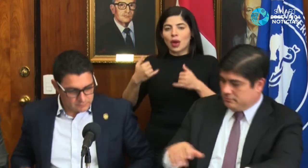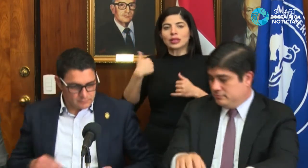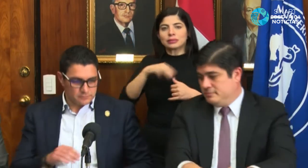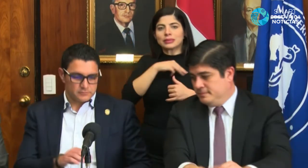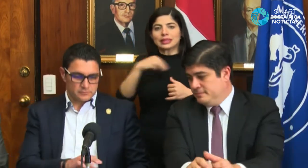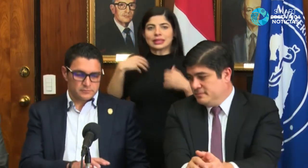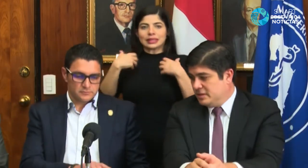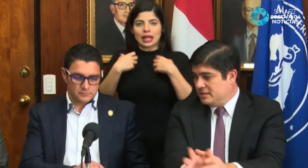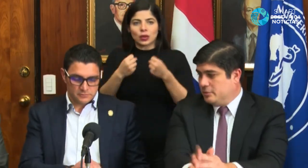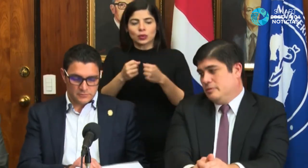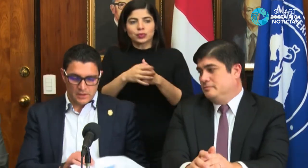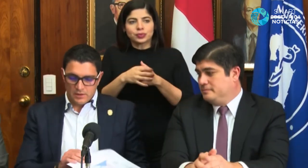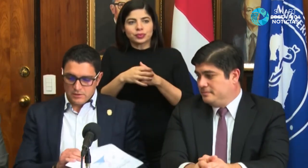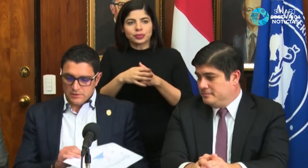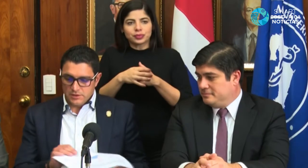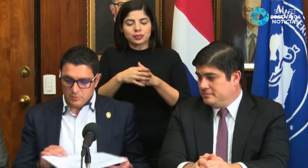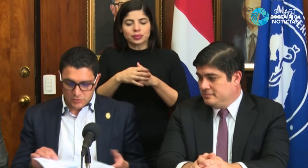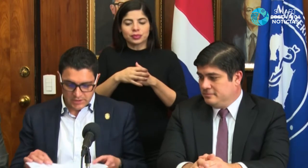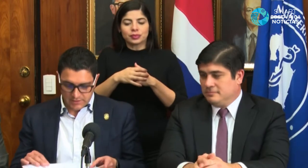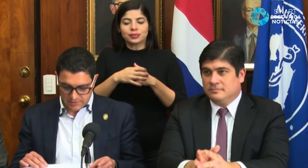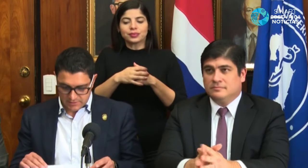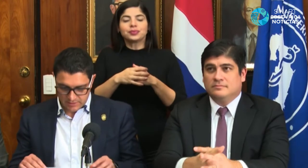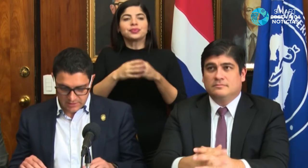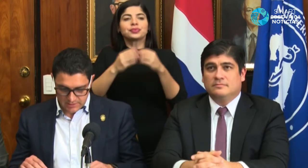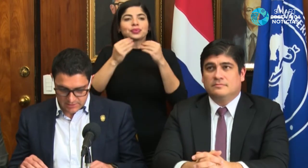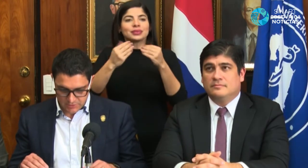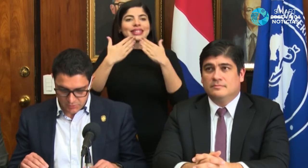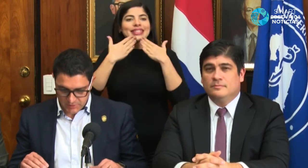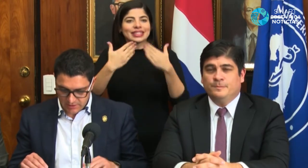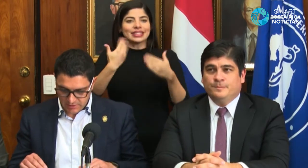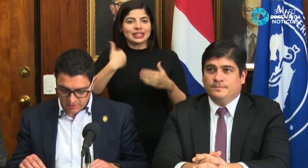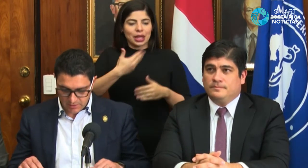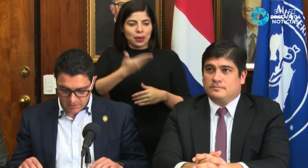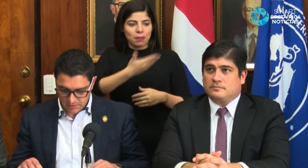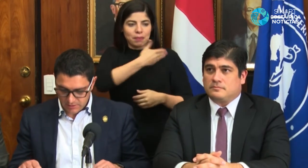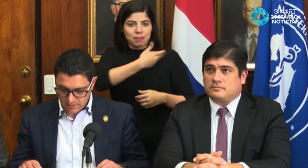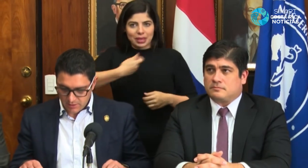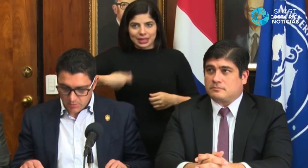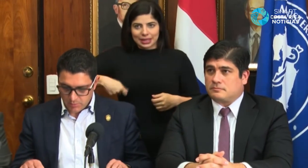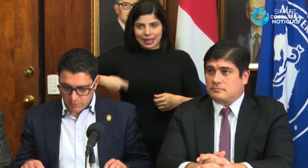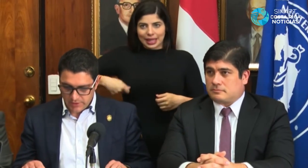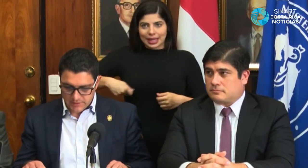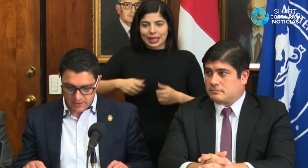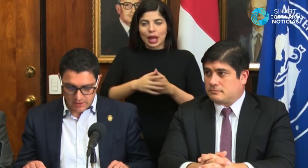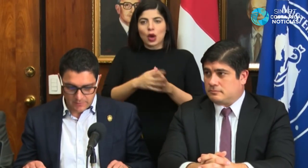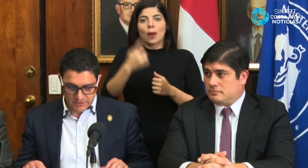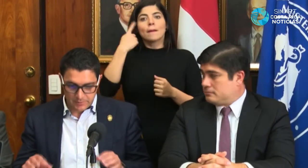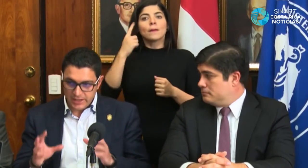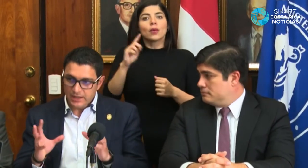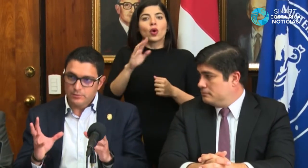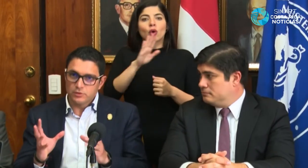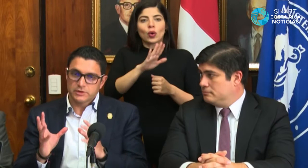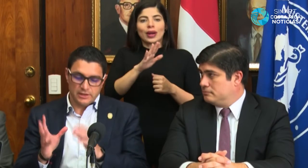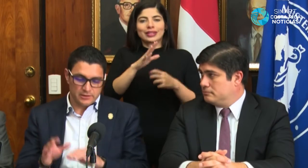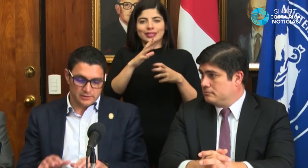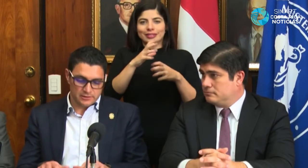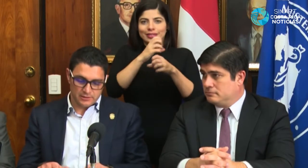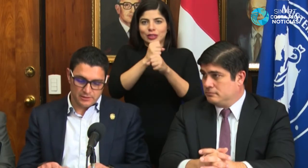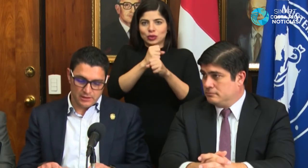señor ministro de Salud. Sí, muchas gracias al señor presidente por ese